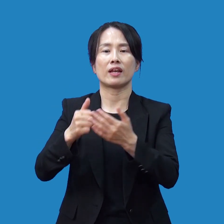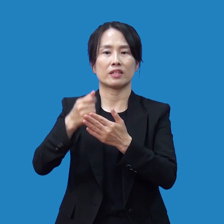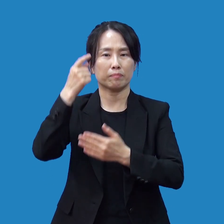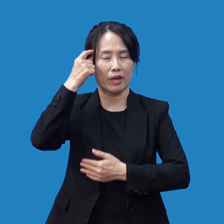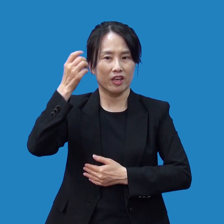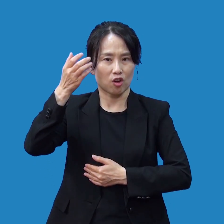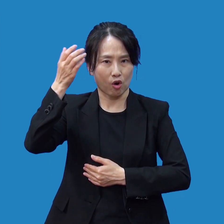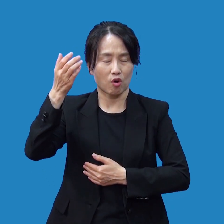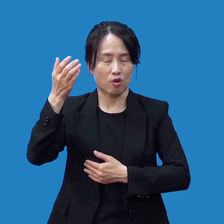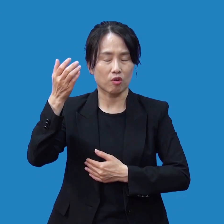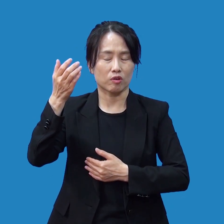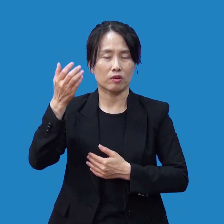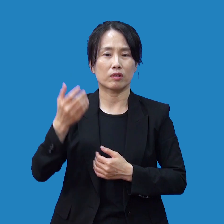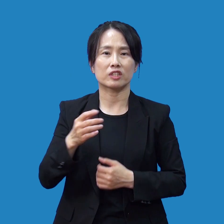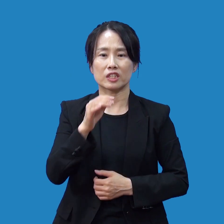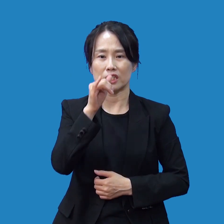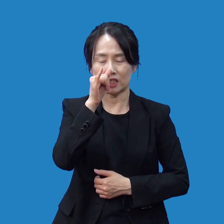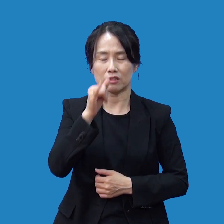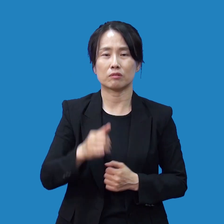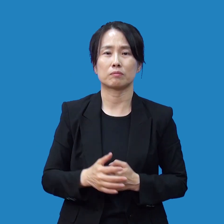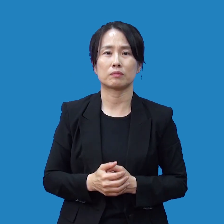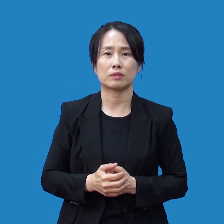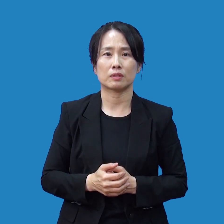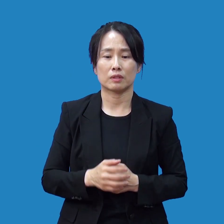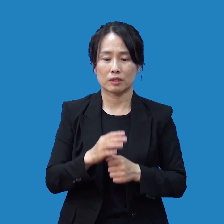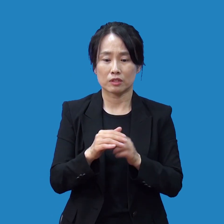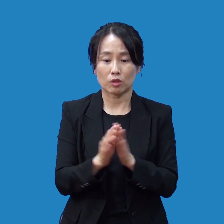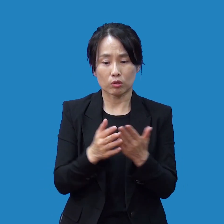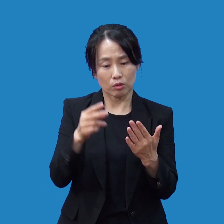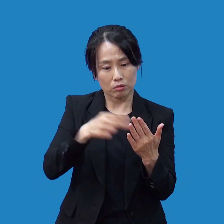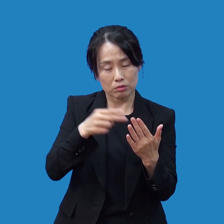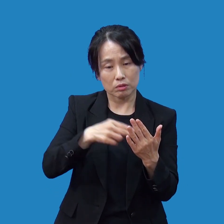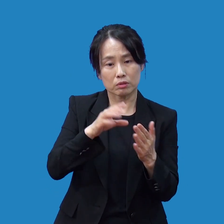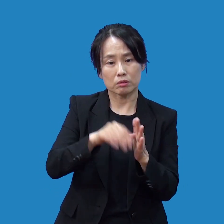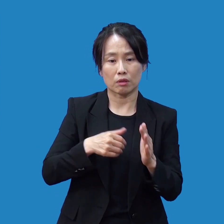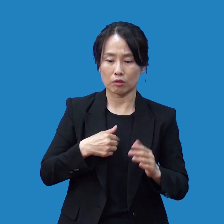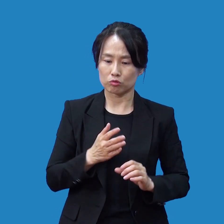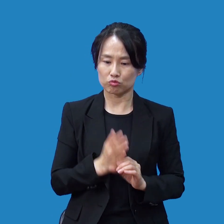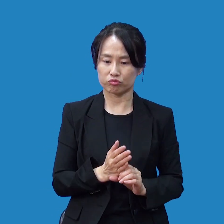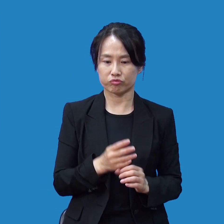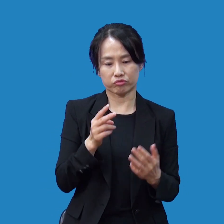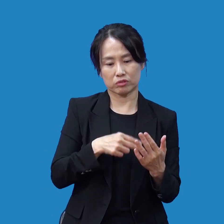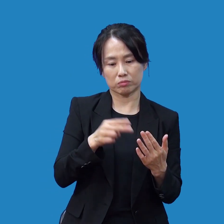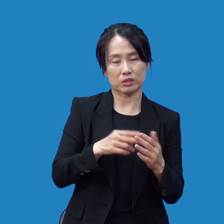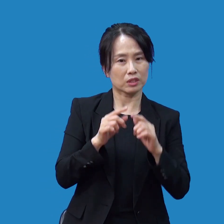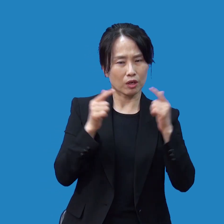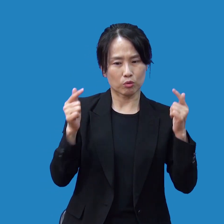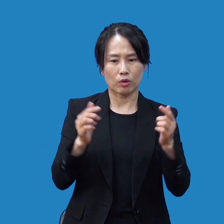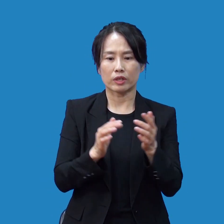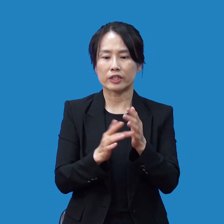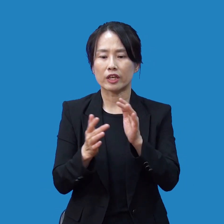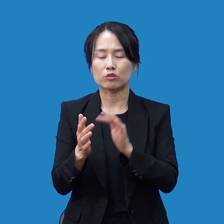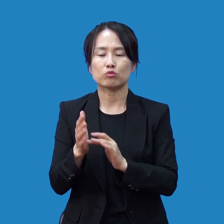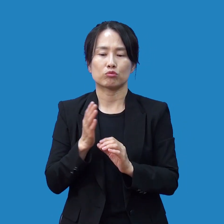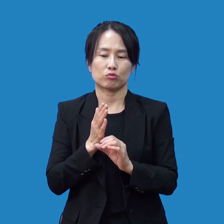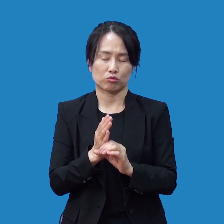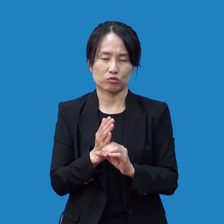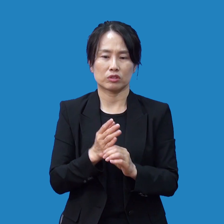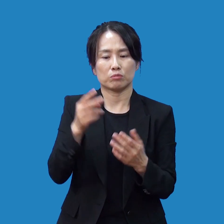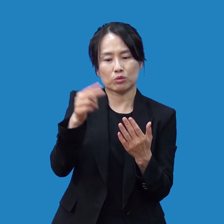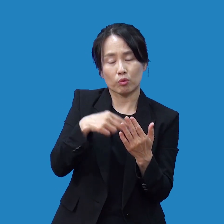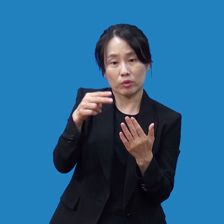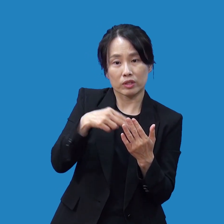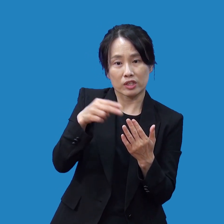성령께서는 우리가 성경을 읽을 때 자기 중심적으로 자의적으로 읽지 않고 예수 중심으로 읽도록